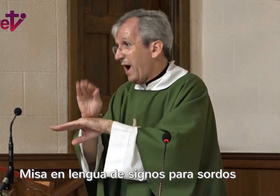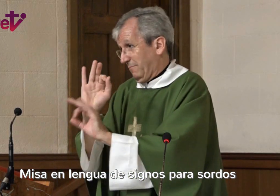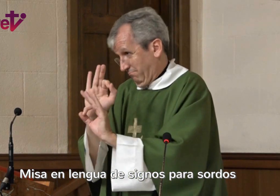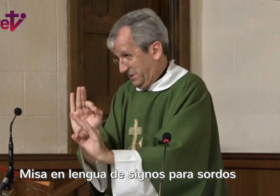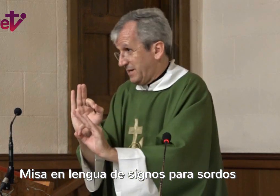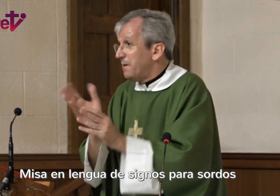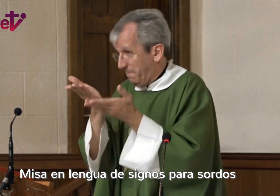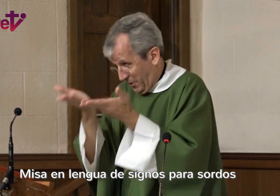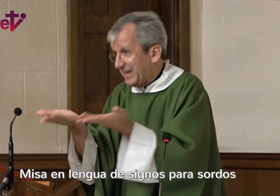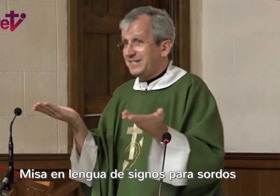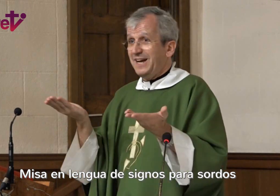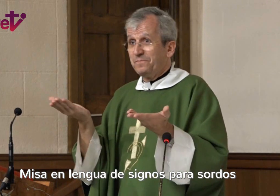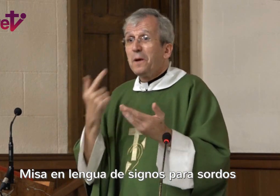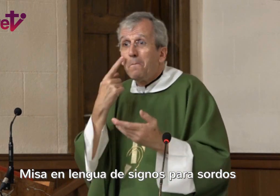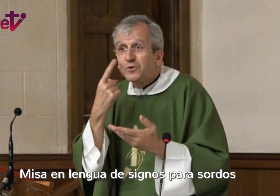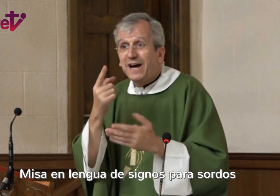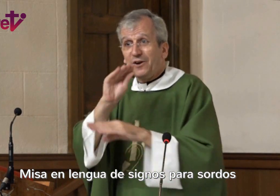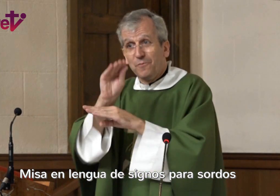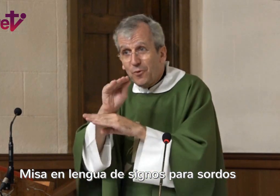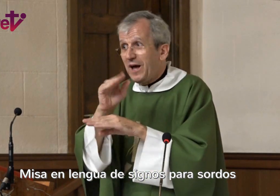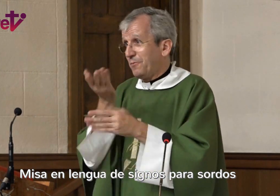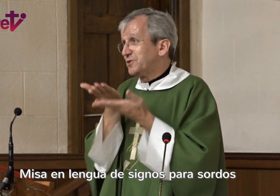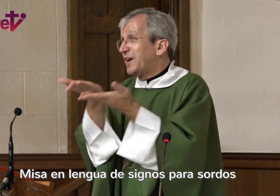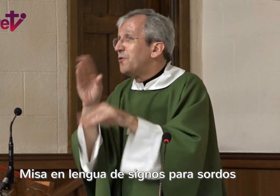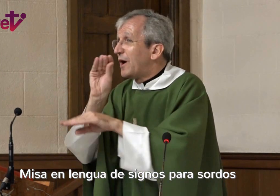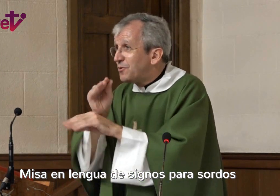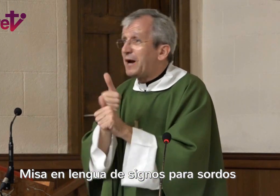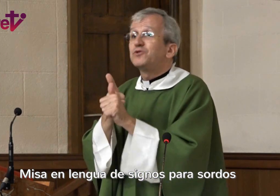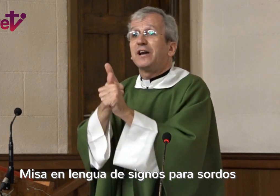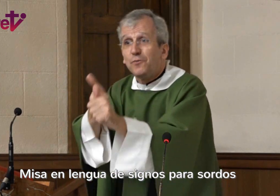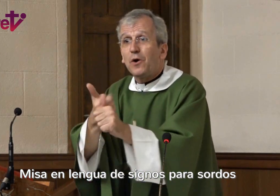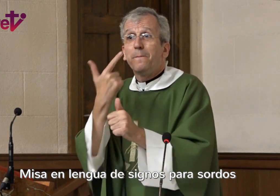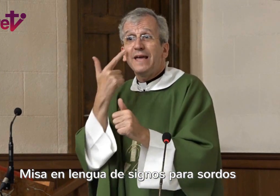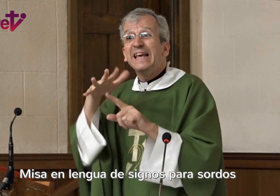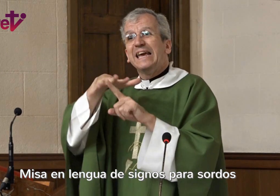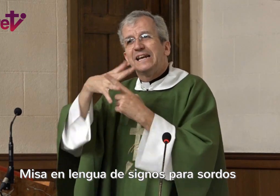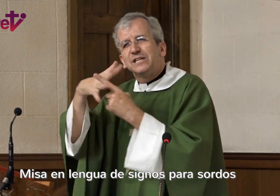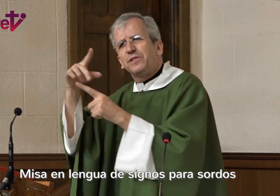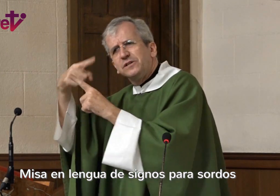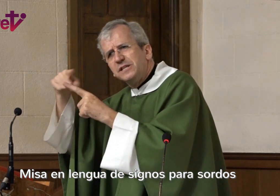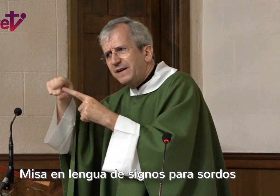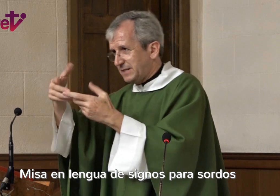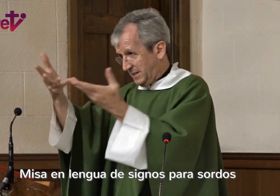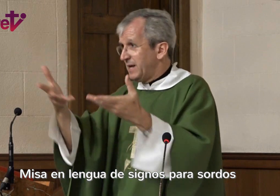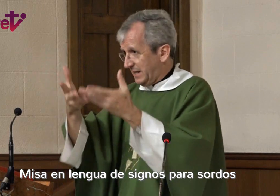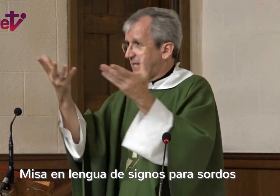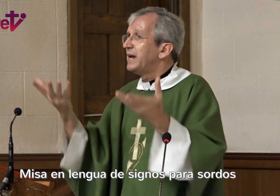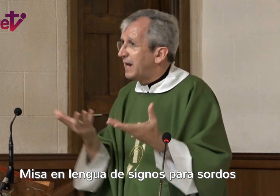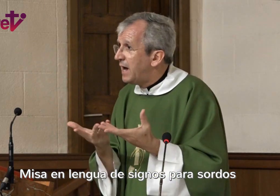curar si pero ahí está buscar como curar buscar como ayudar buscar como acompañar en las situaciones diversas que se dan en